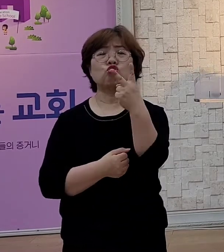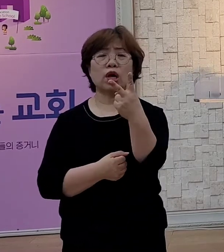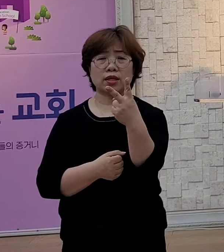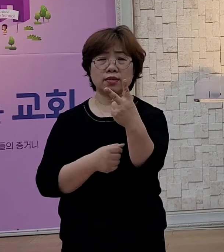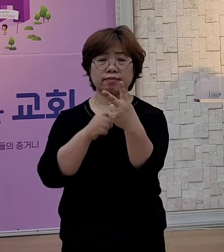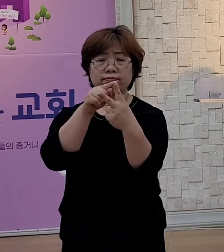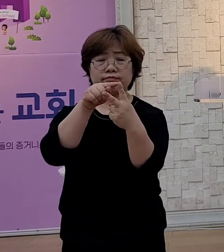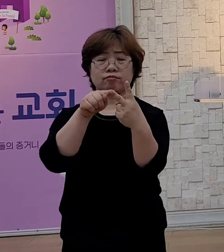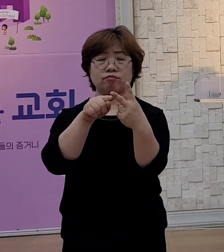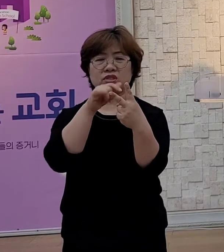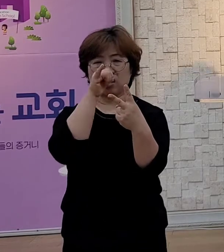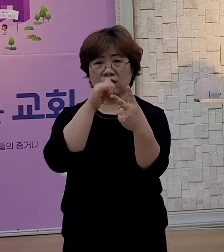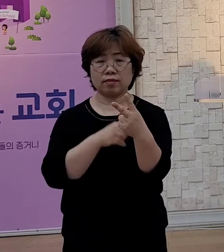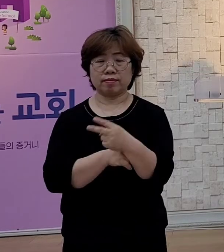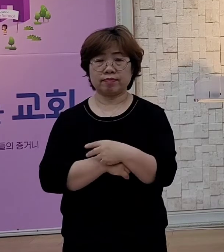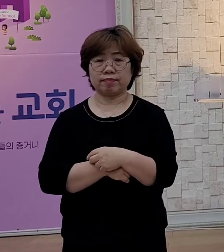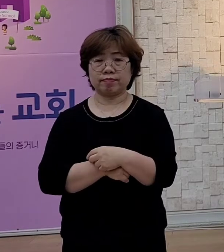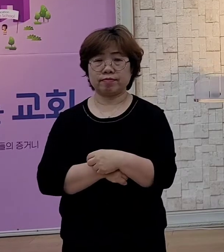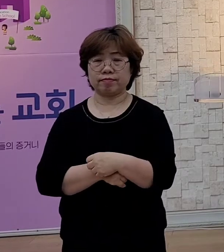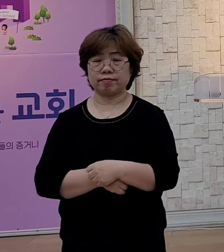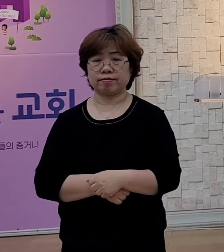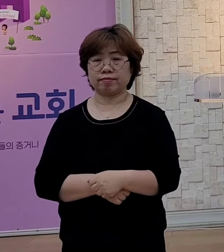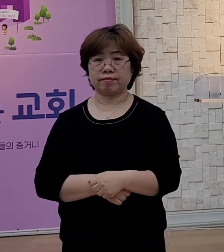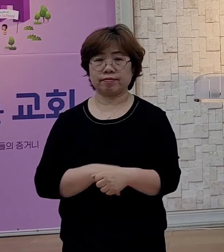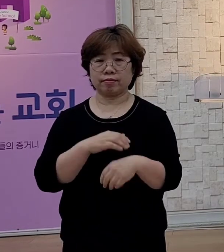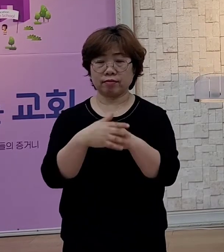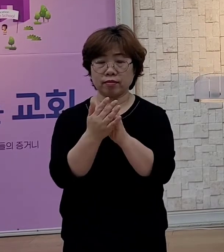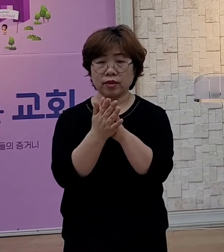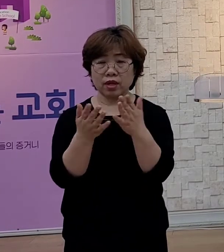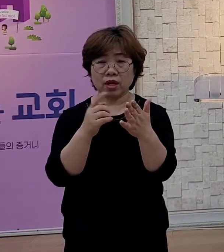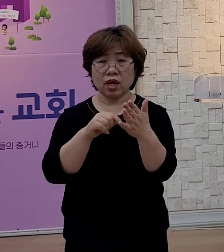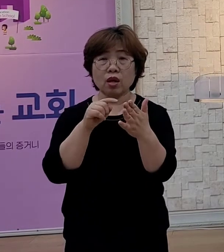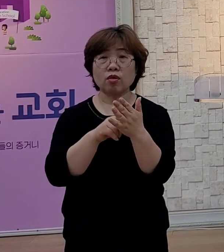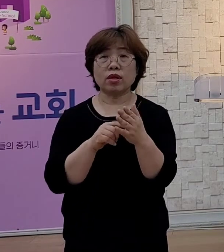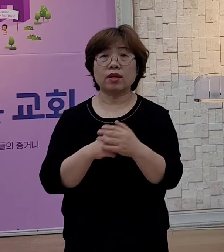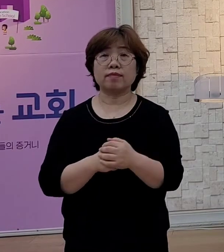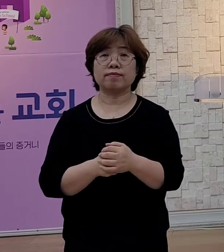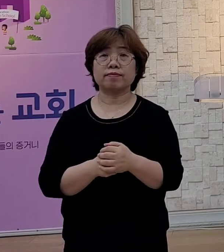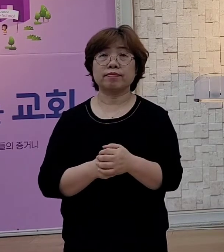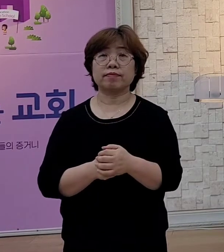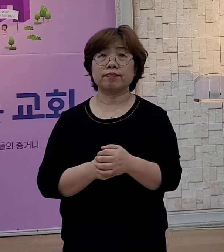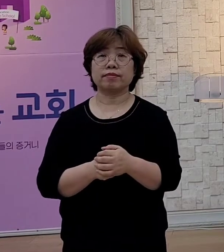안 되느냐? 여러분 성경에 한번 보세요. 뭐라고 되어 있냐면 5절을 보면